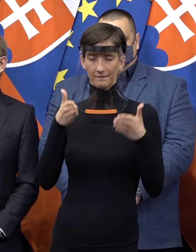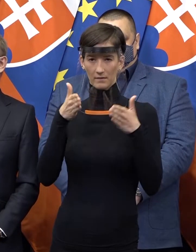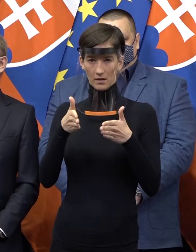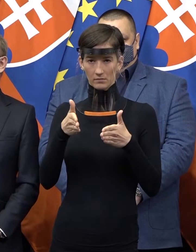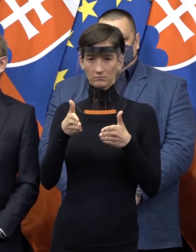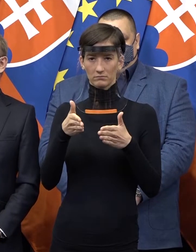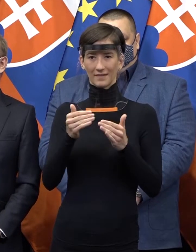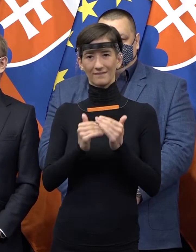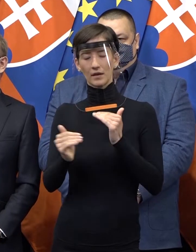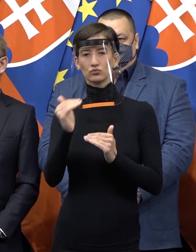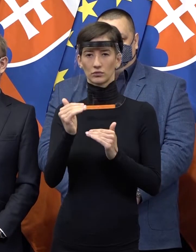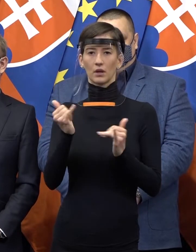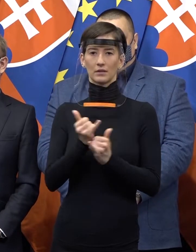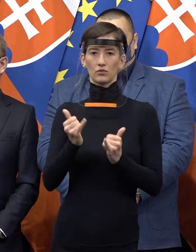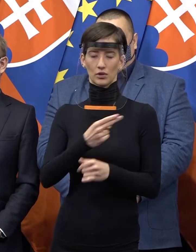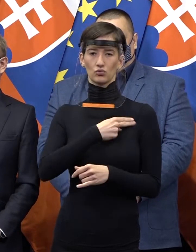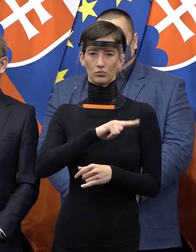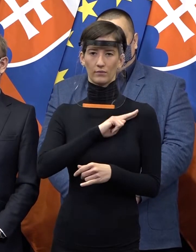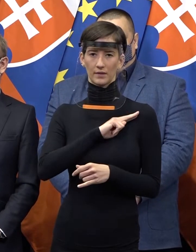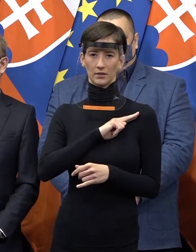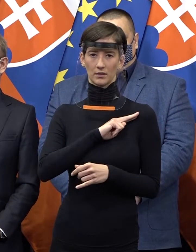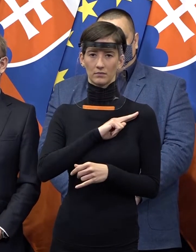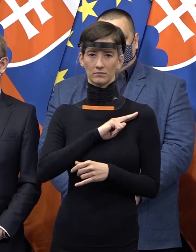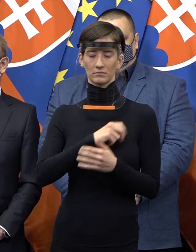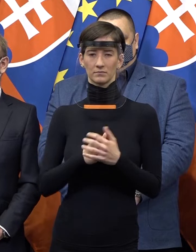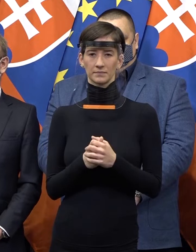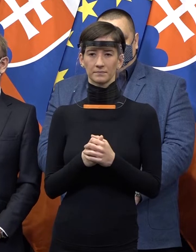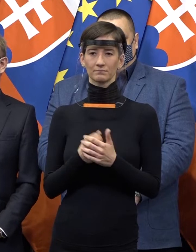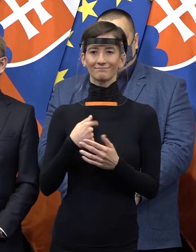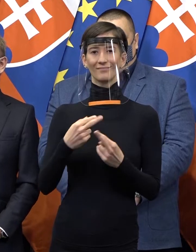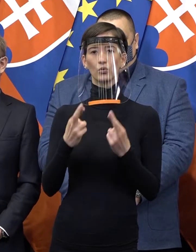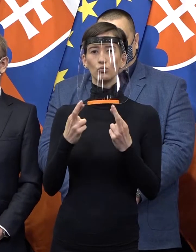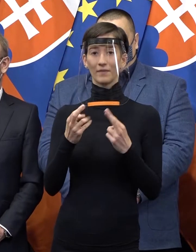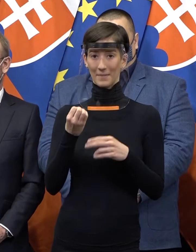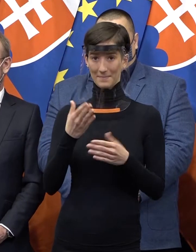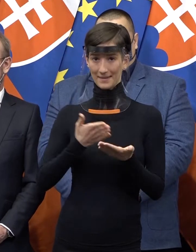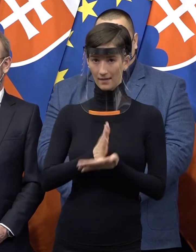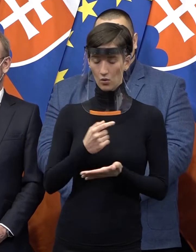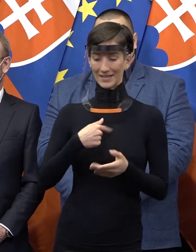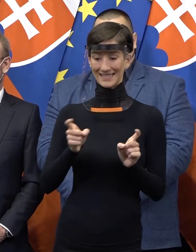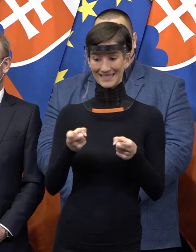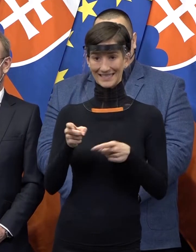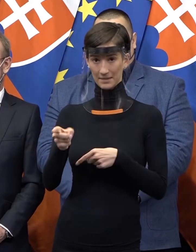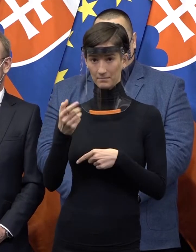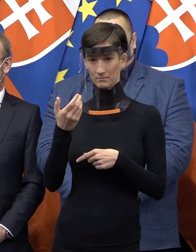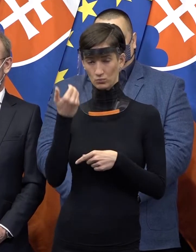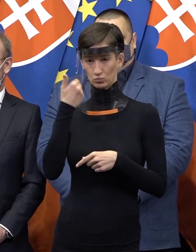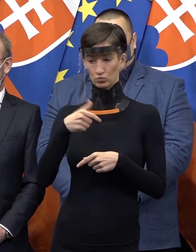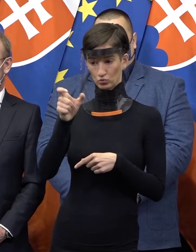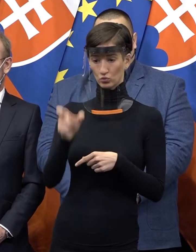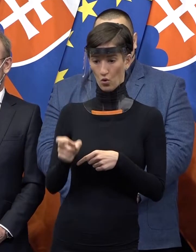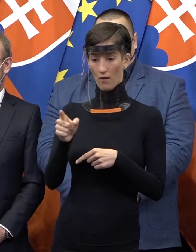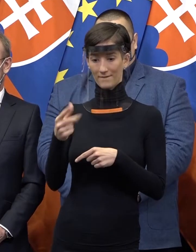zodpovední, budeme považovať nie za hrdinov, ale za lúzrov. Lebo dnes títo ľudia môžu ohroziť všetkých nás ostatných.